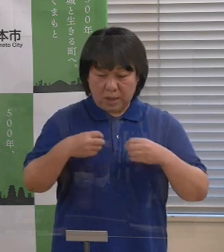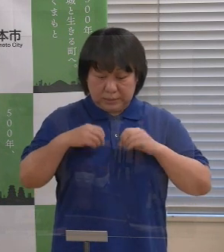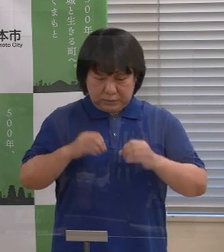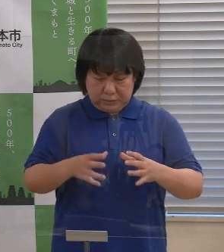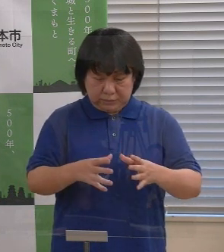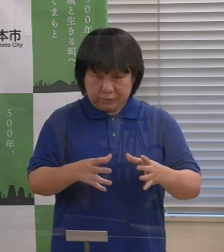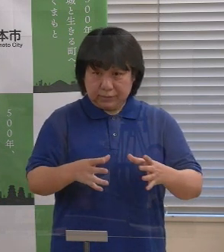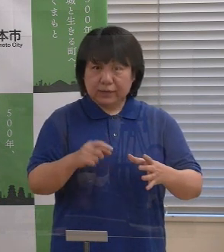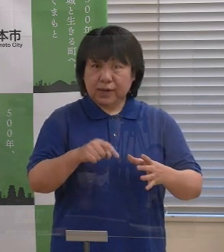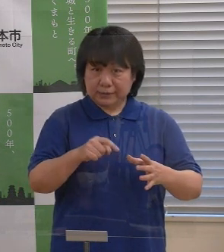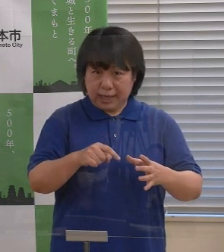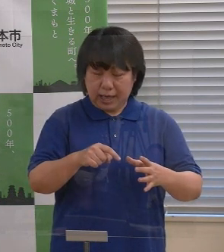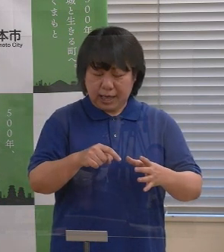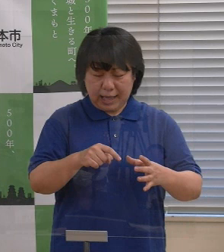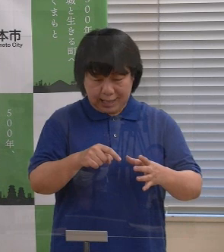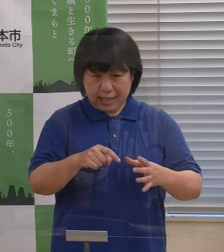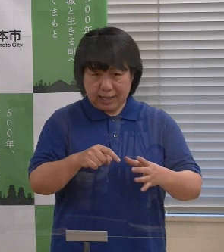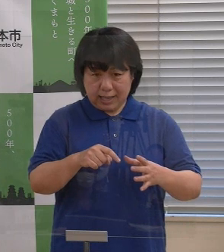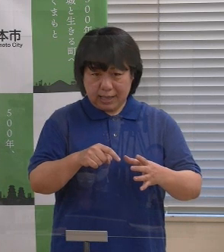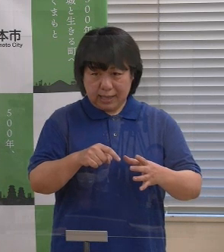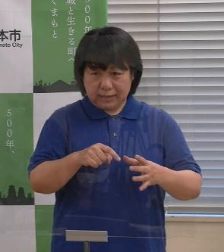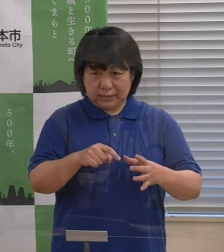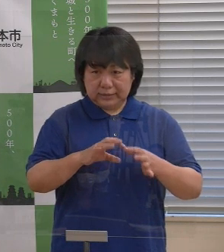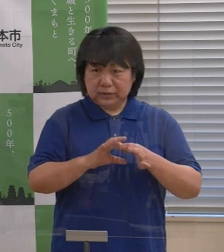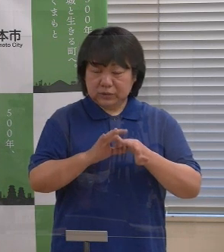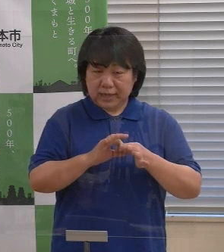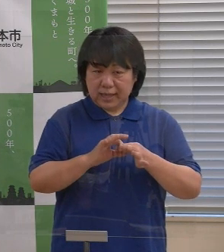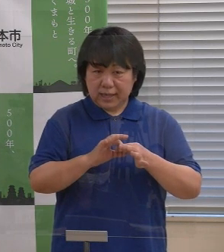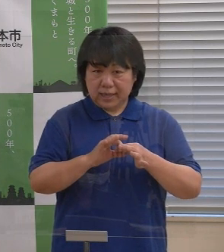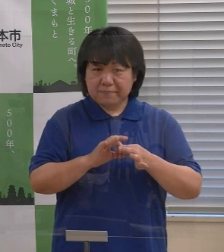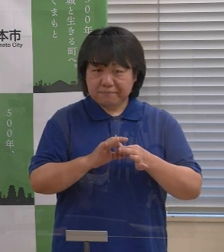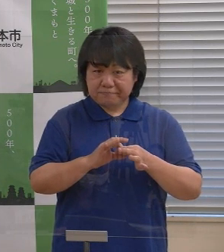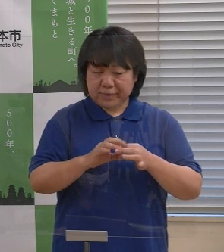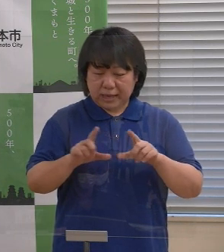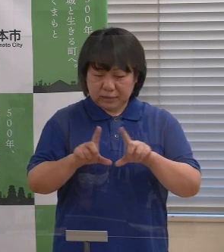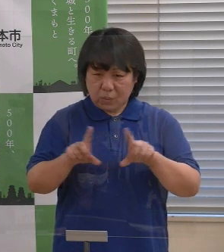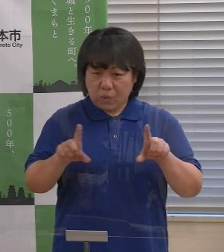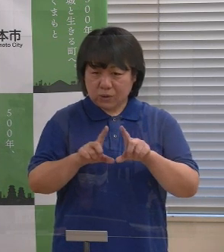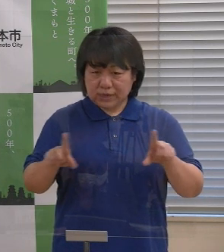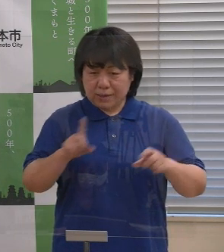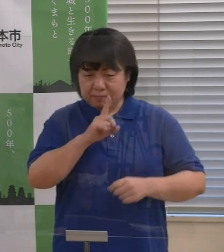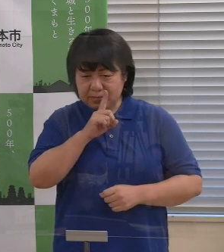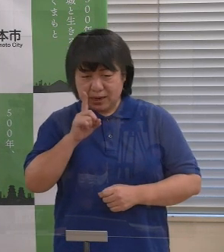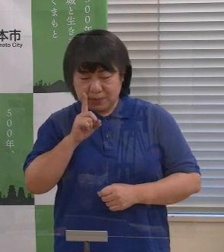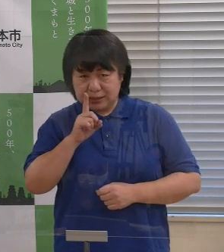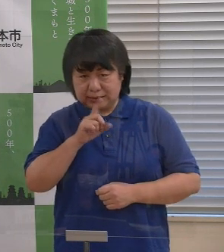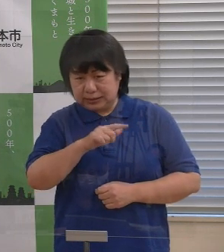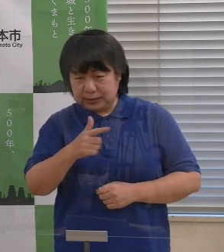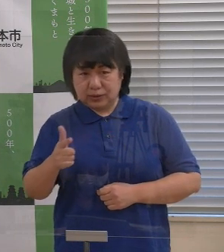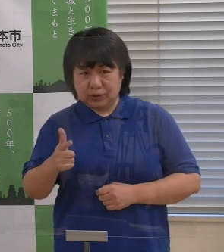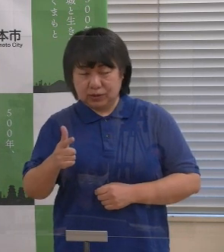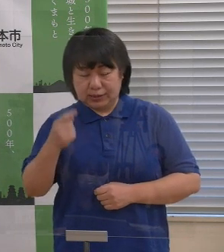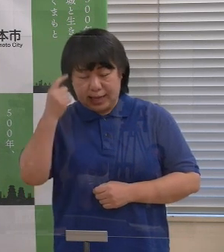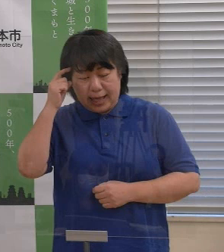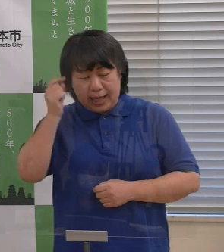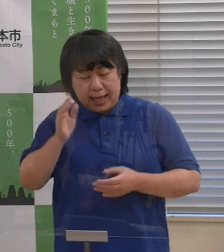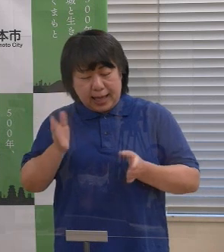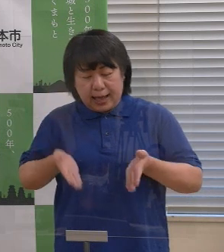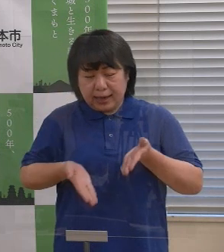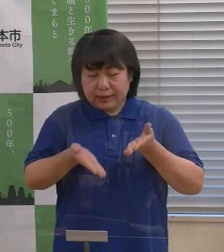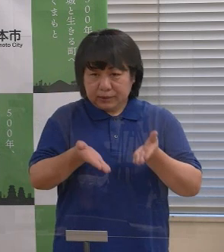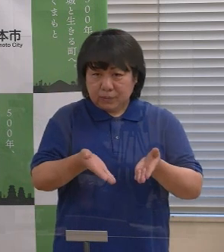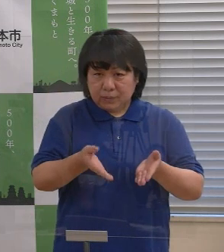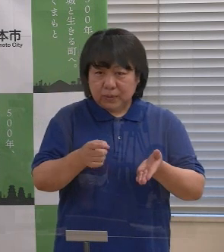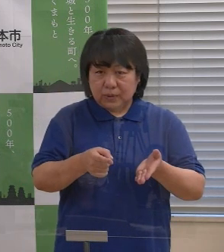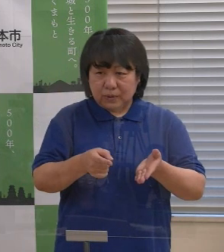を化をしたということに関してはですね、まあ、当然、プライバシー等々には十分配慮しつつも、や